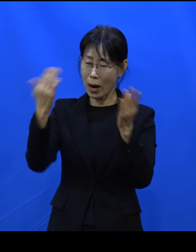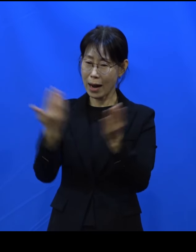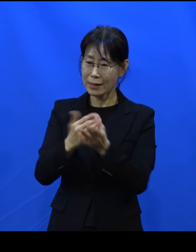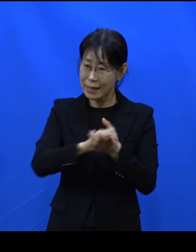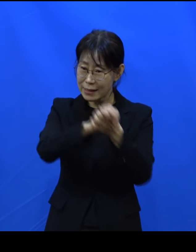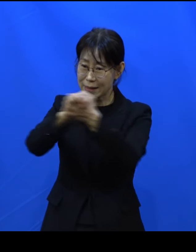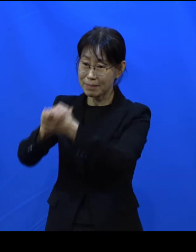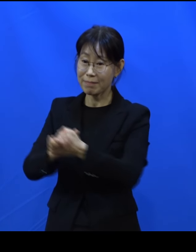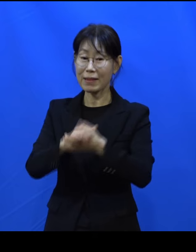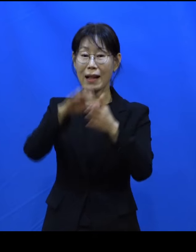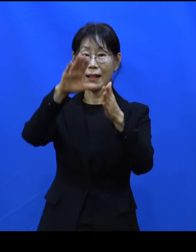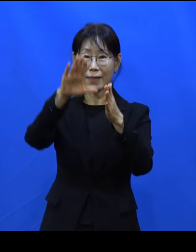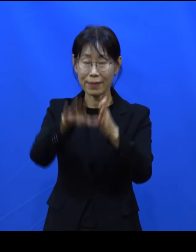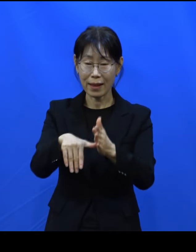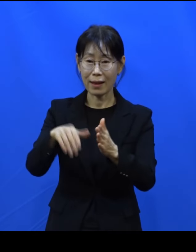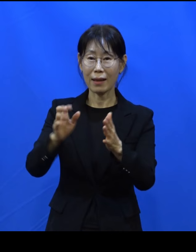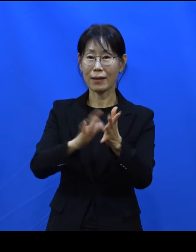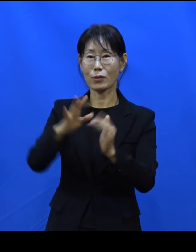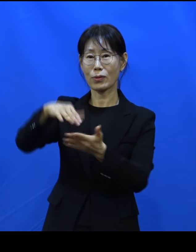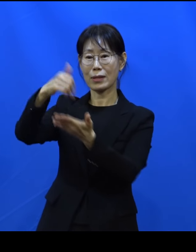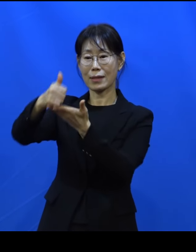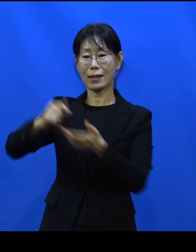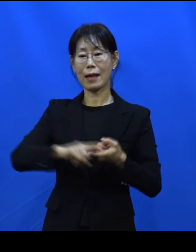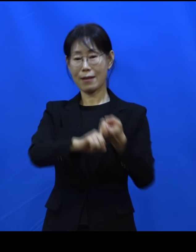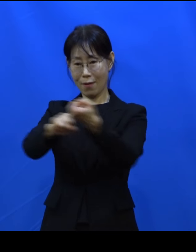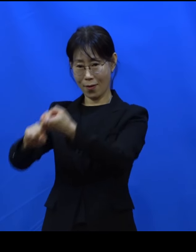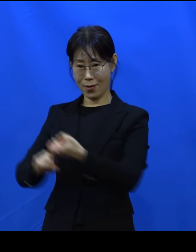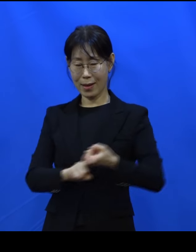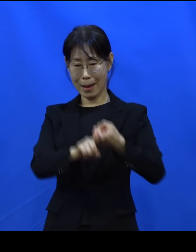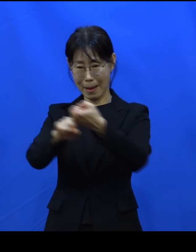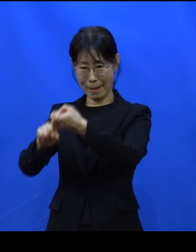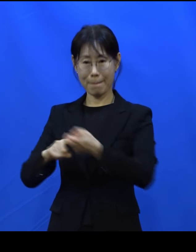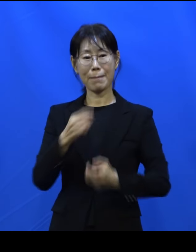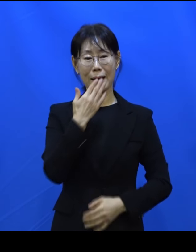때 그리스도와 연합이 이루어집니다.